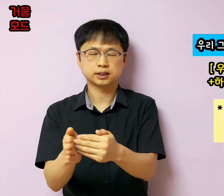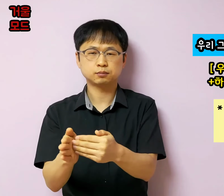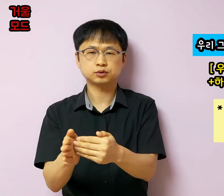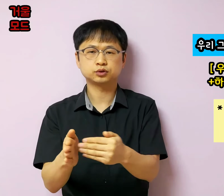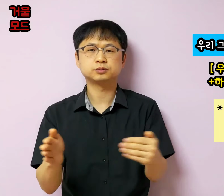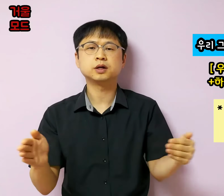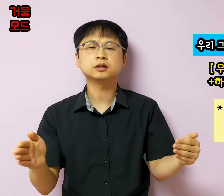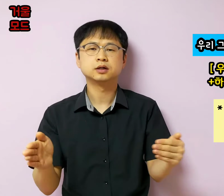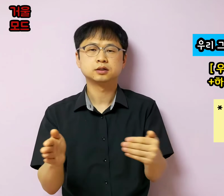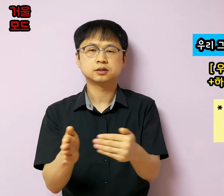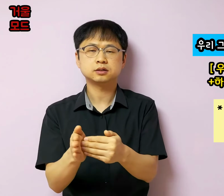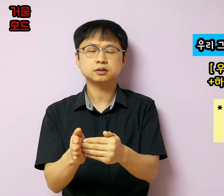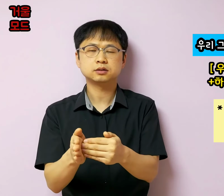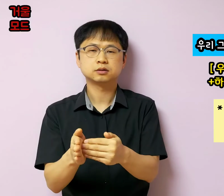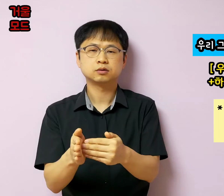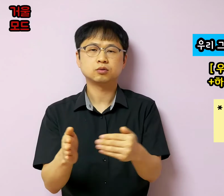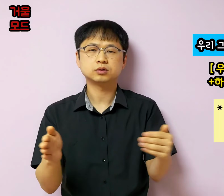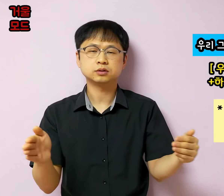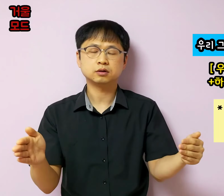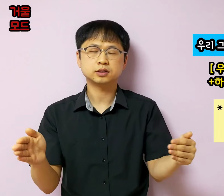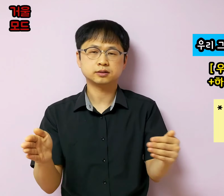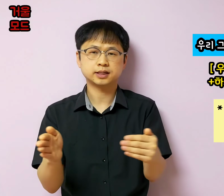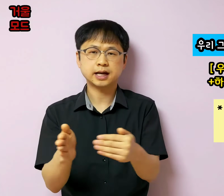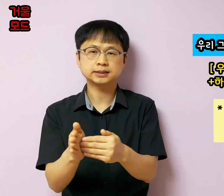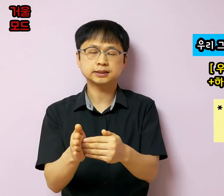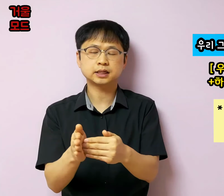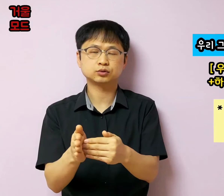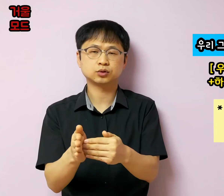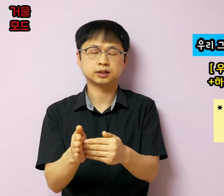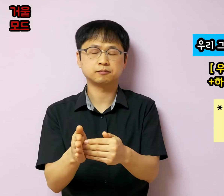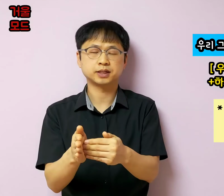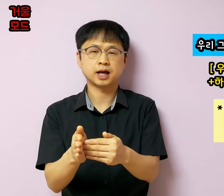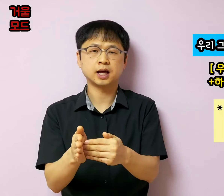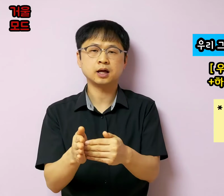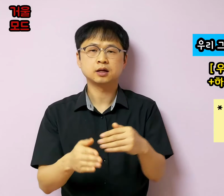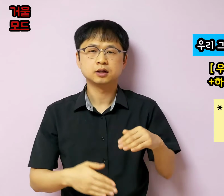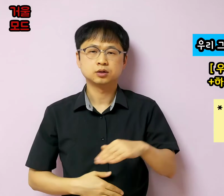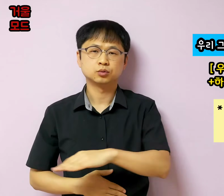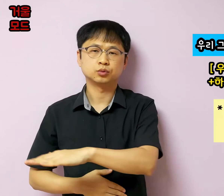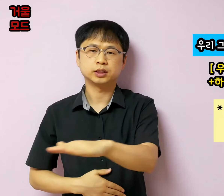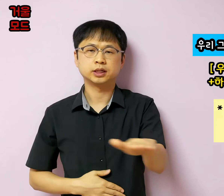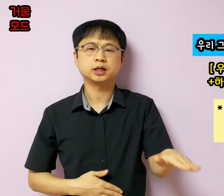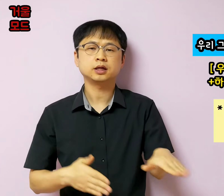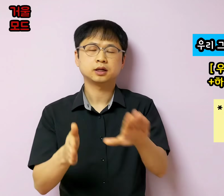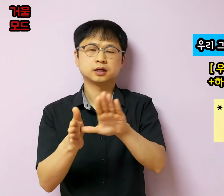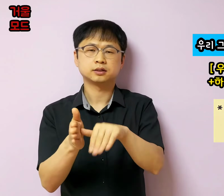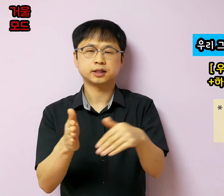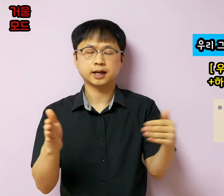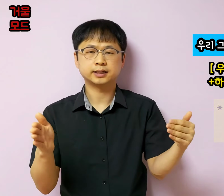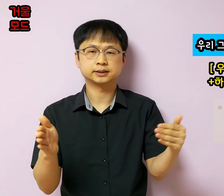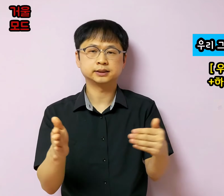갖다 붙여주시면 끝 혹은 어디까지라는 수어가 됩니다. 우리